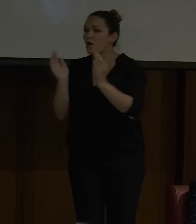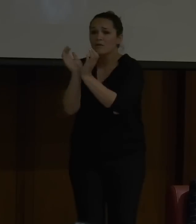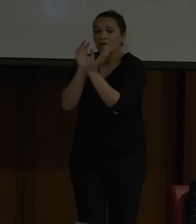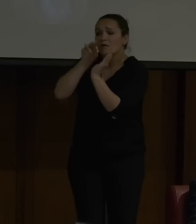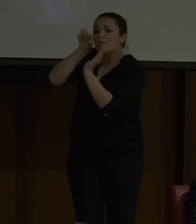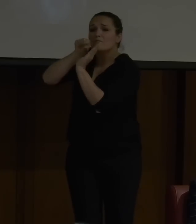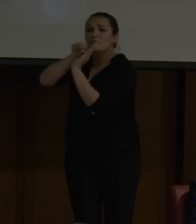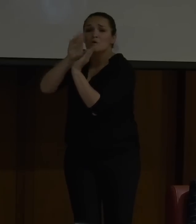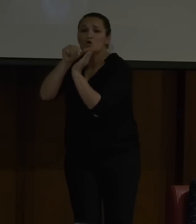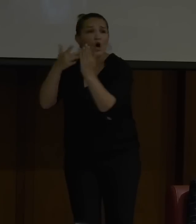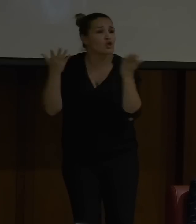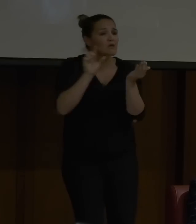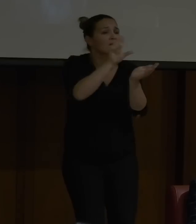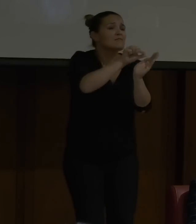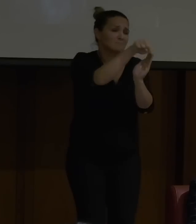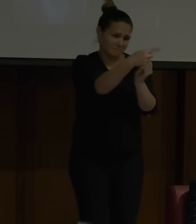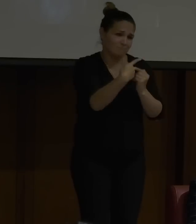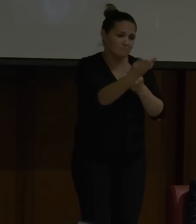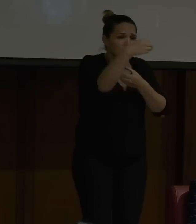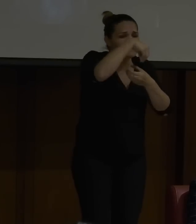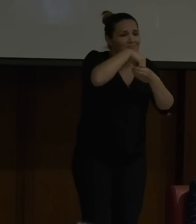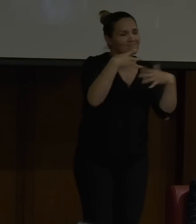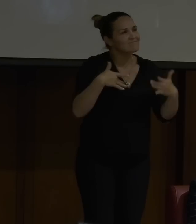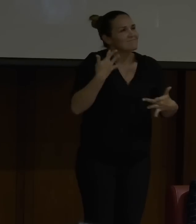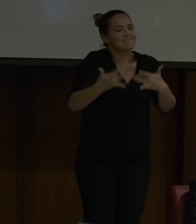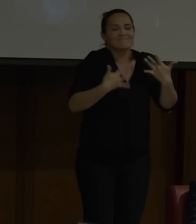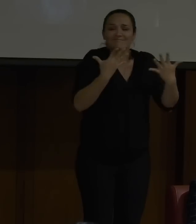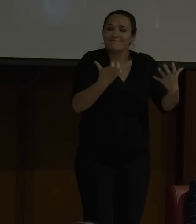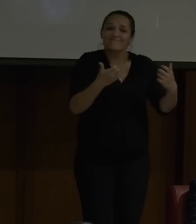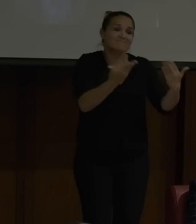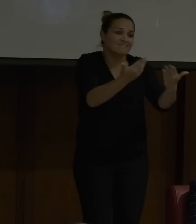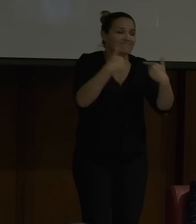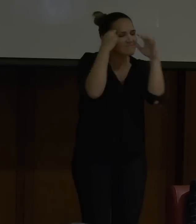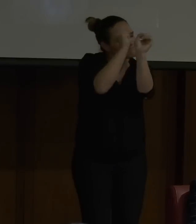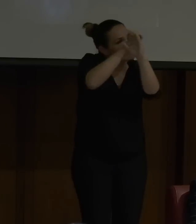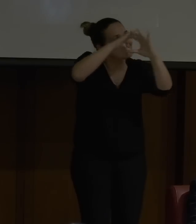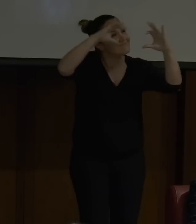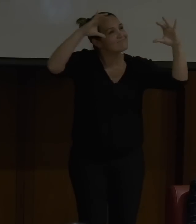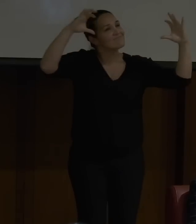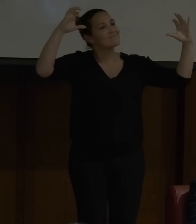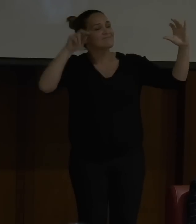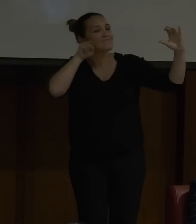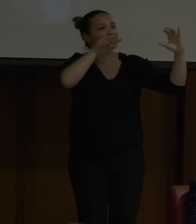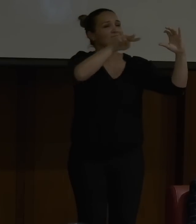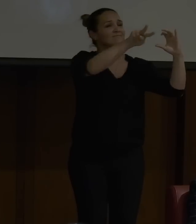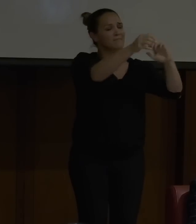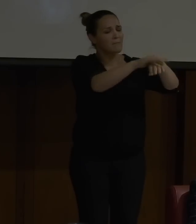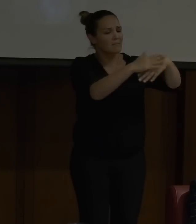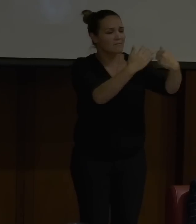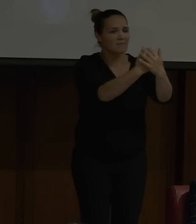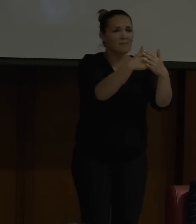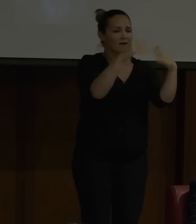Quisiera vivir contigo en completas alegrías. Yo soñé que acariciaba tus suaves manos, tu